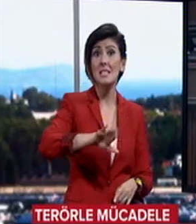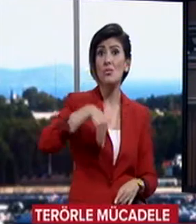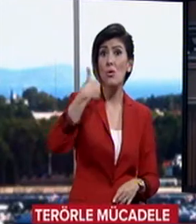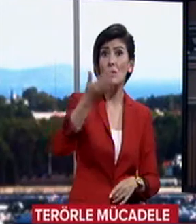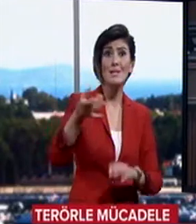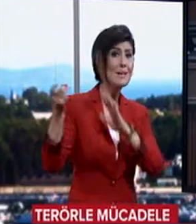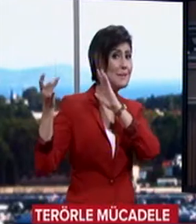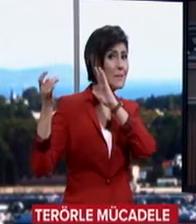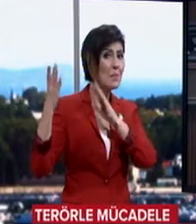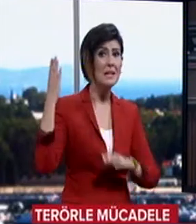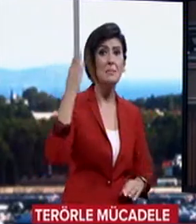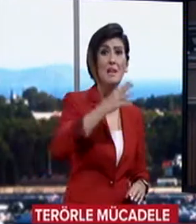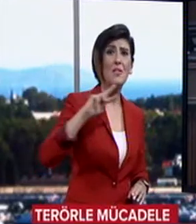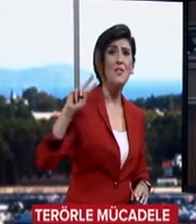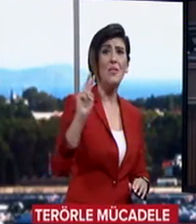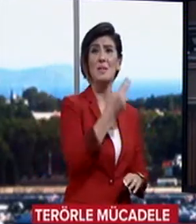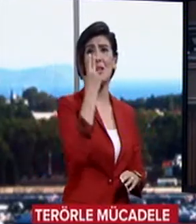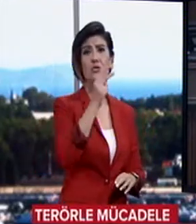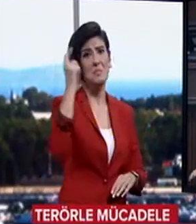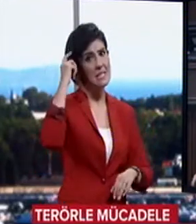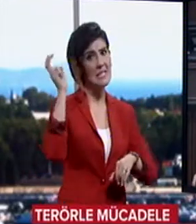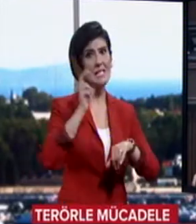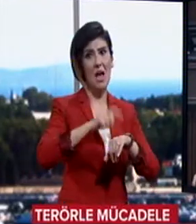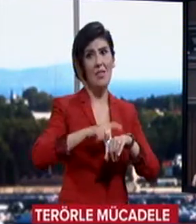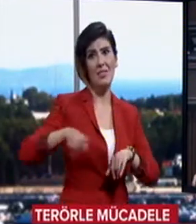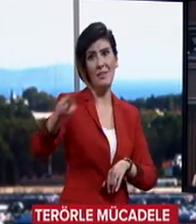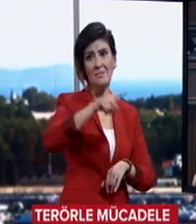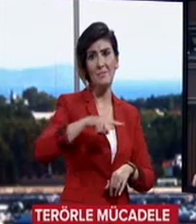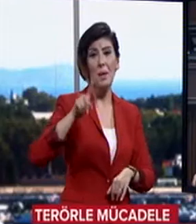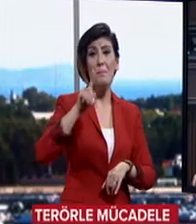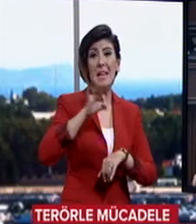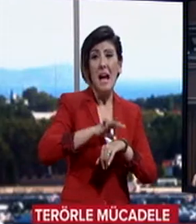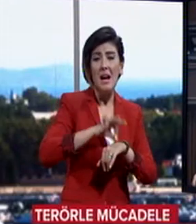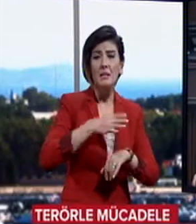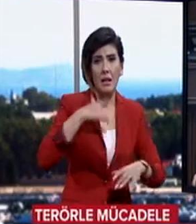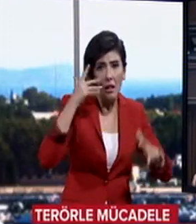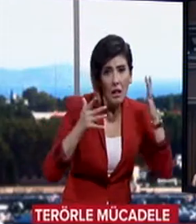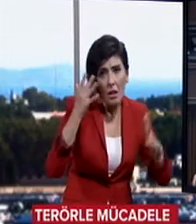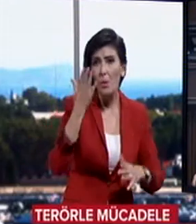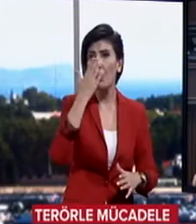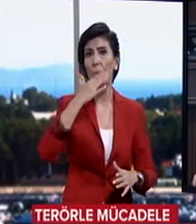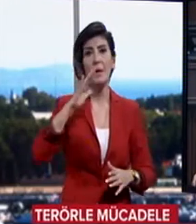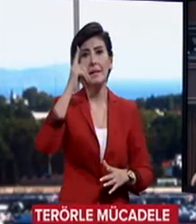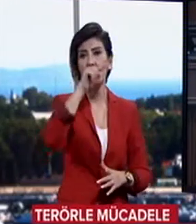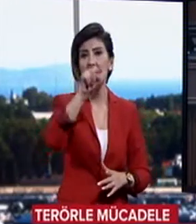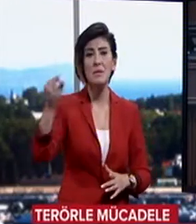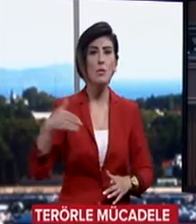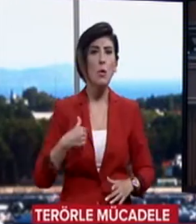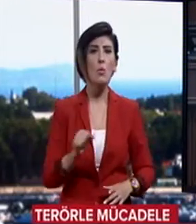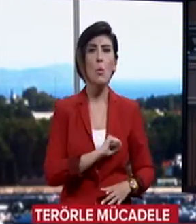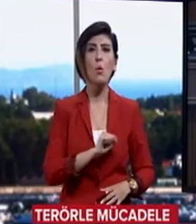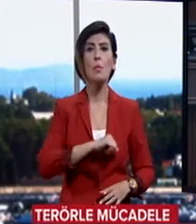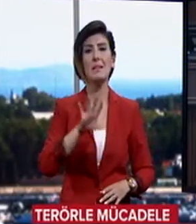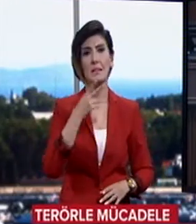7 şehit sonrası Diyarbakır'a gitmekten vazgeçeceğimizi sandılar. Bir an bile tereddüt etmedik, kimseden korkmadık,